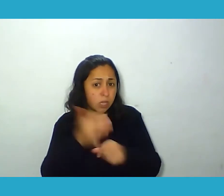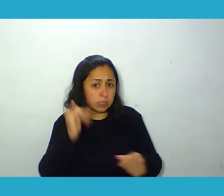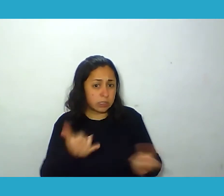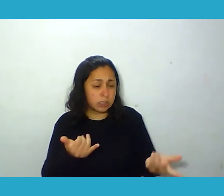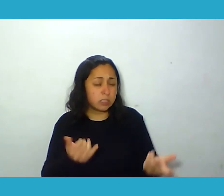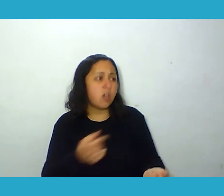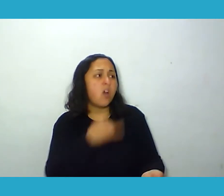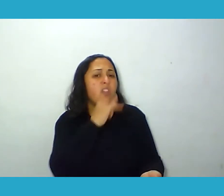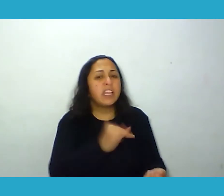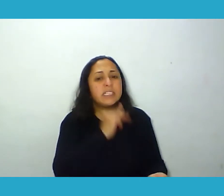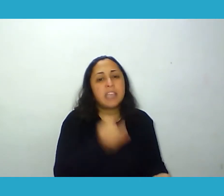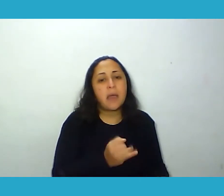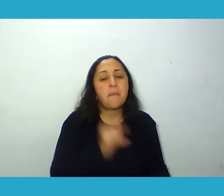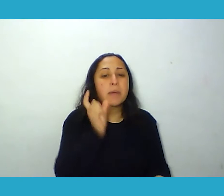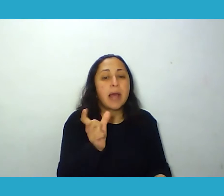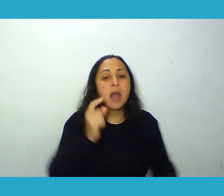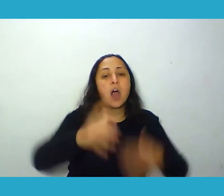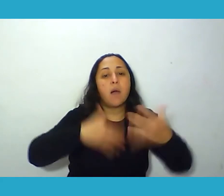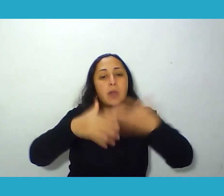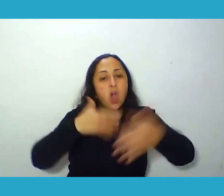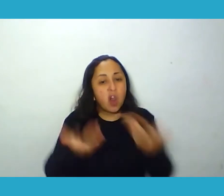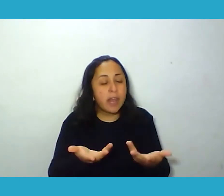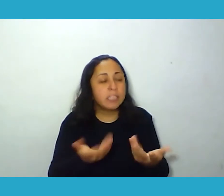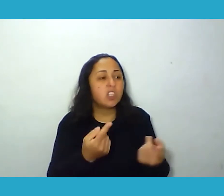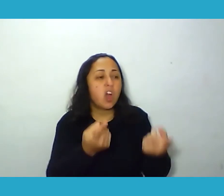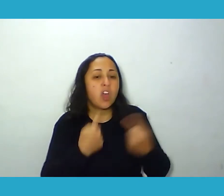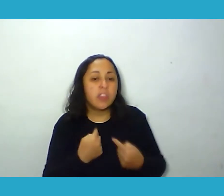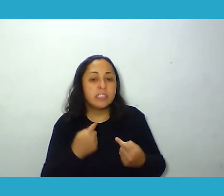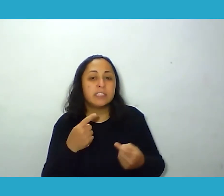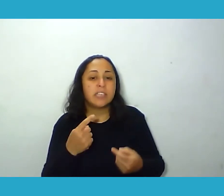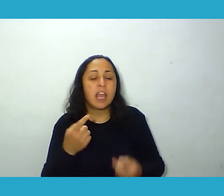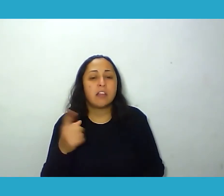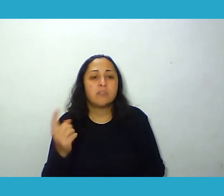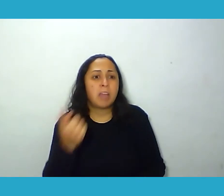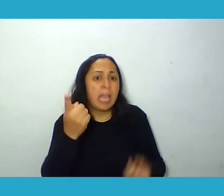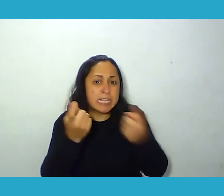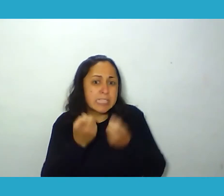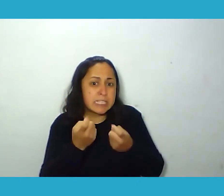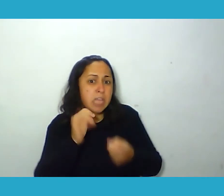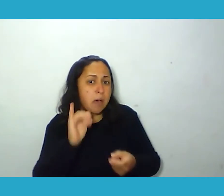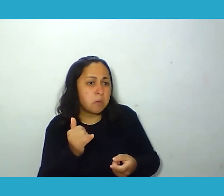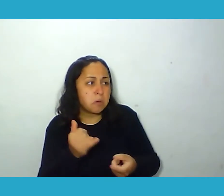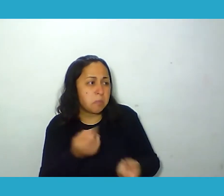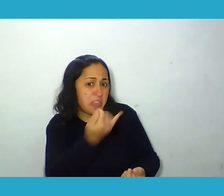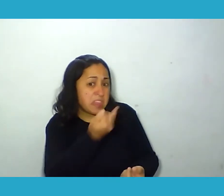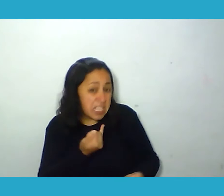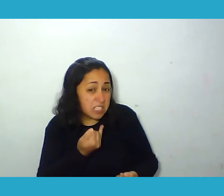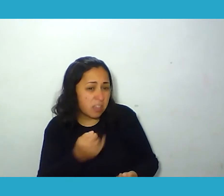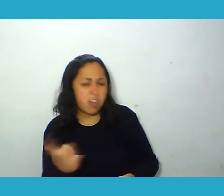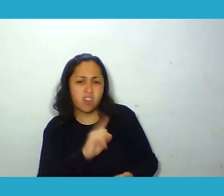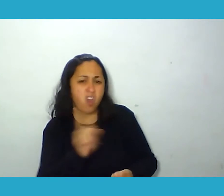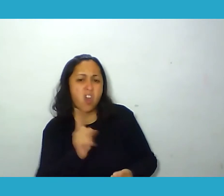discurso de progreso nos dice que nos dan algo imprescindible, pero no nos brindan lo